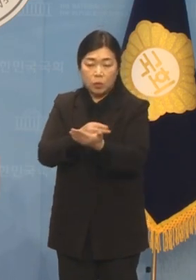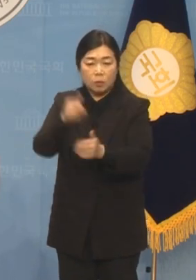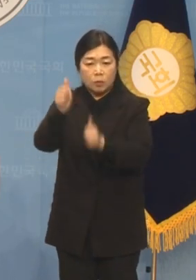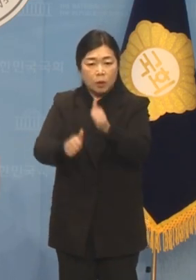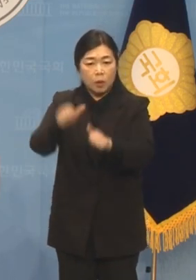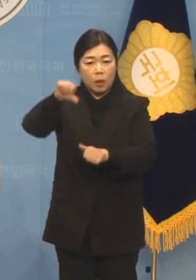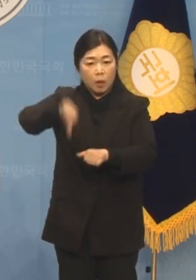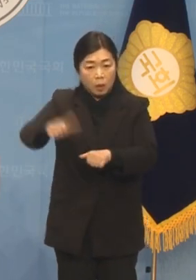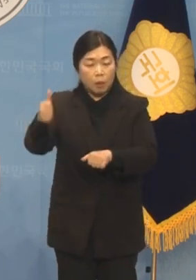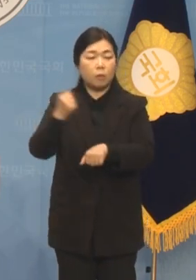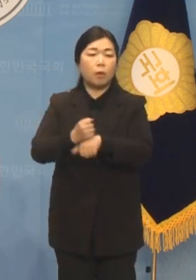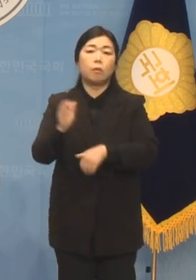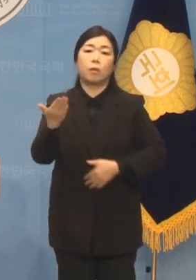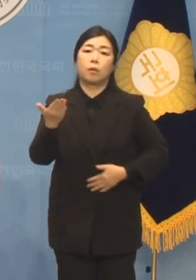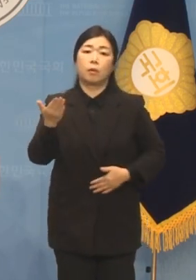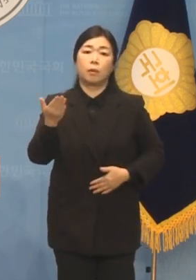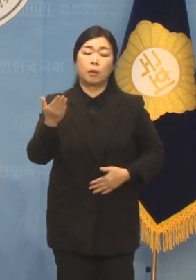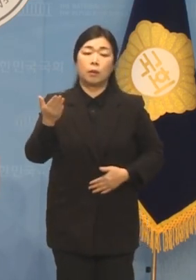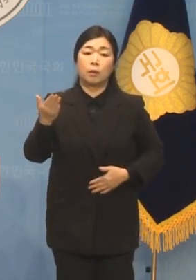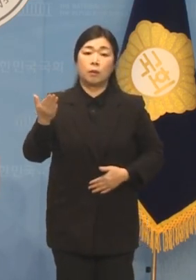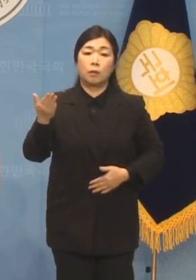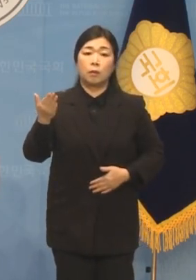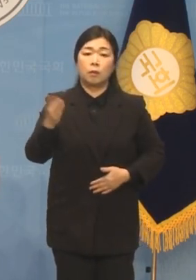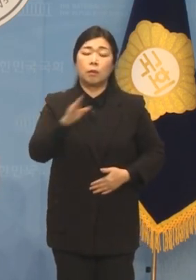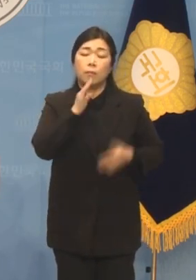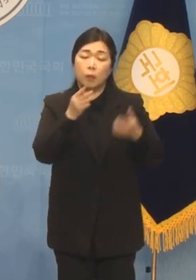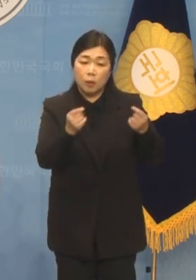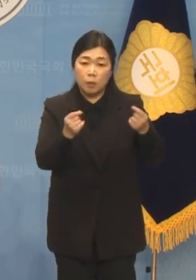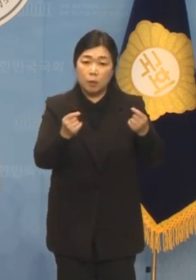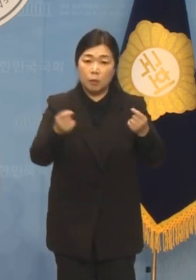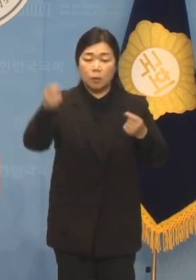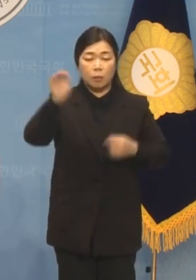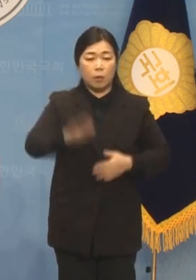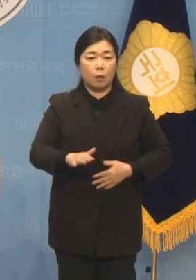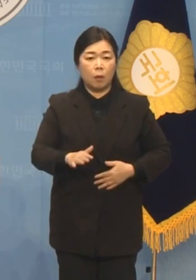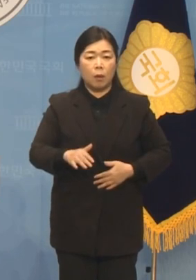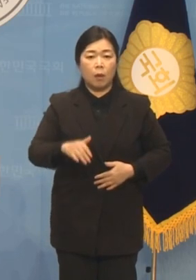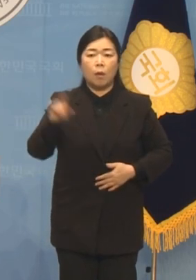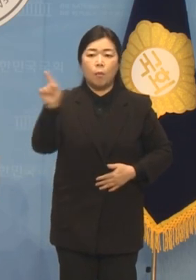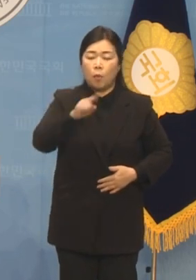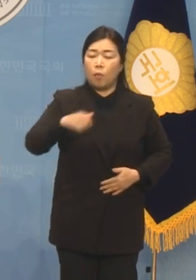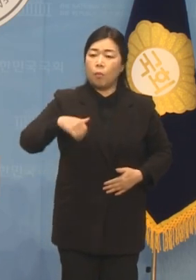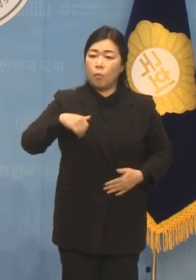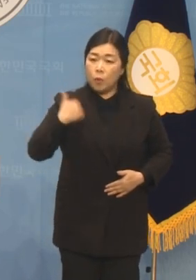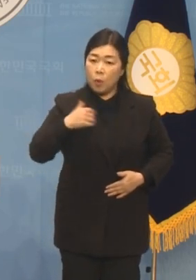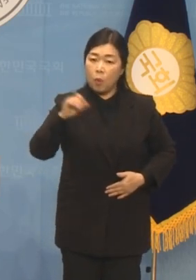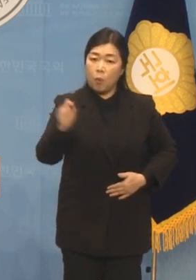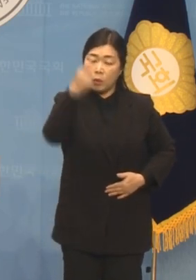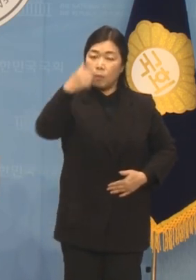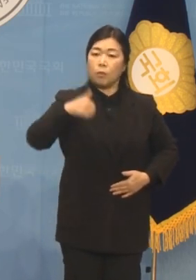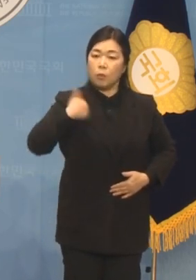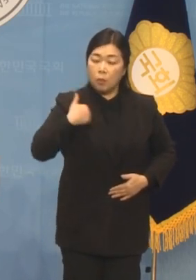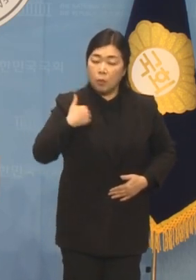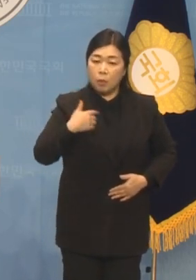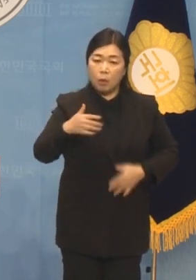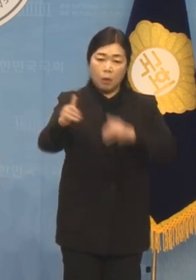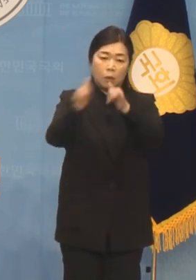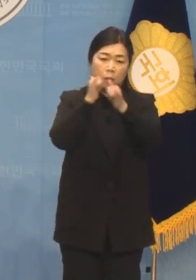정체불명의 여론조사가 이렇게 많이 진행된 것은 처음입니다. 그래도 참았습니다.